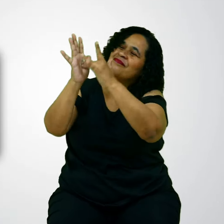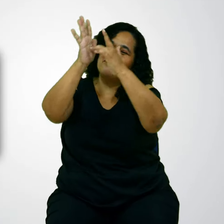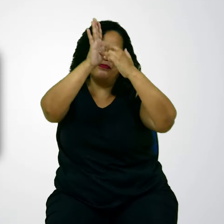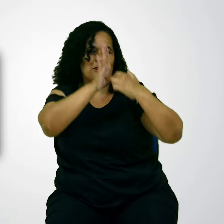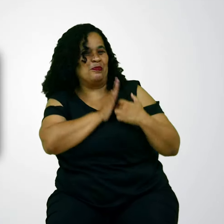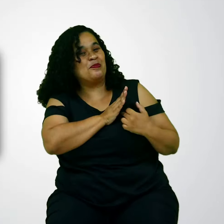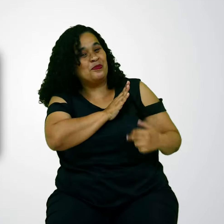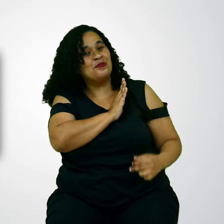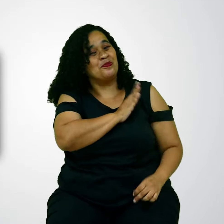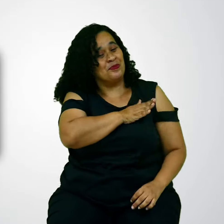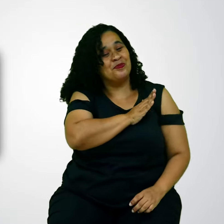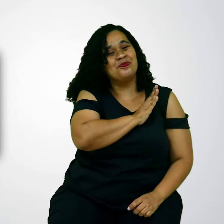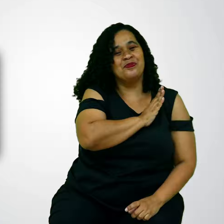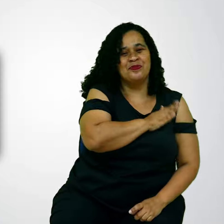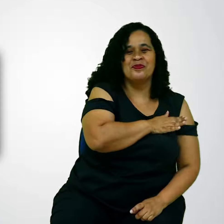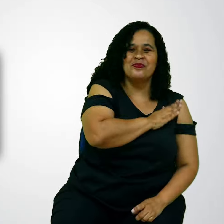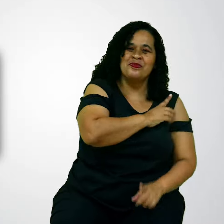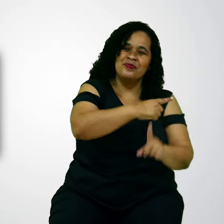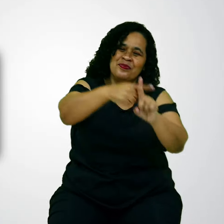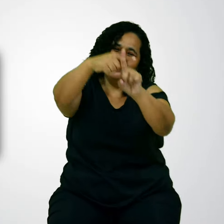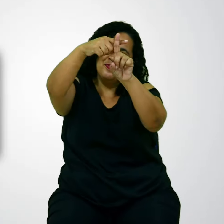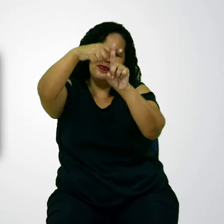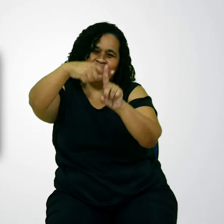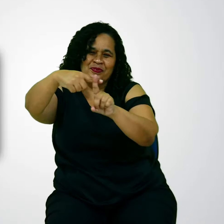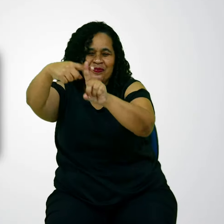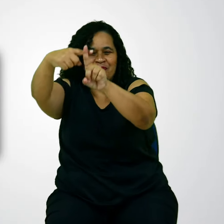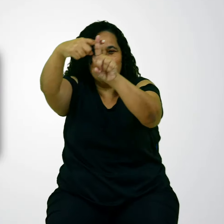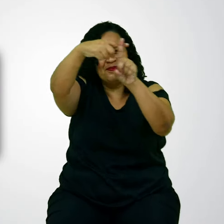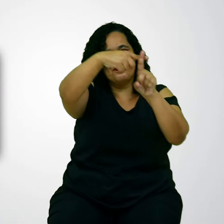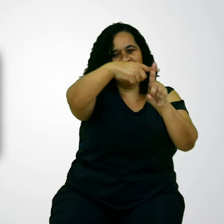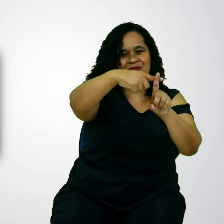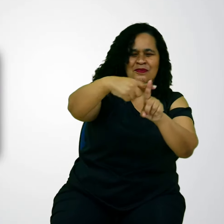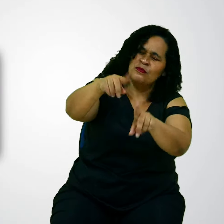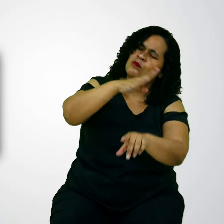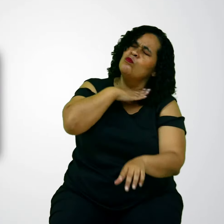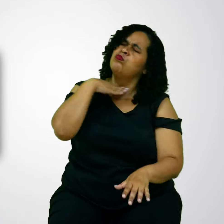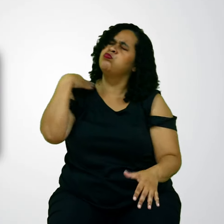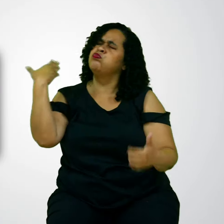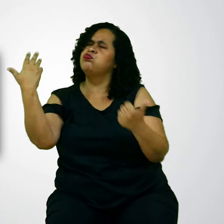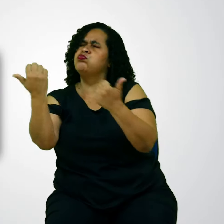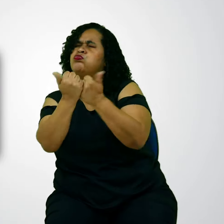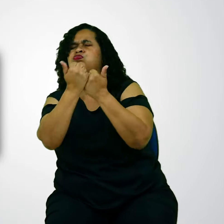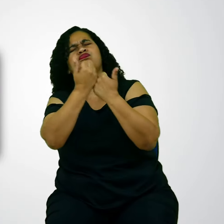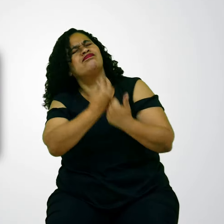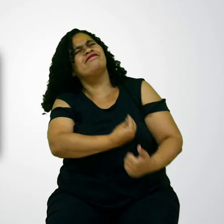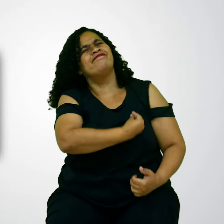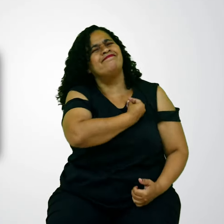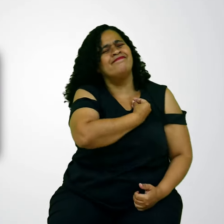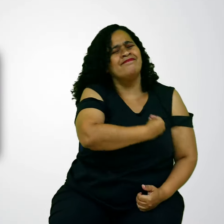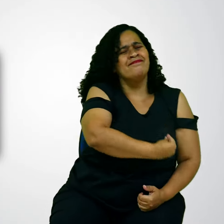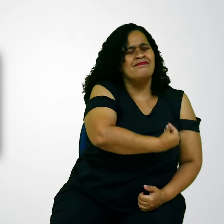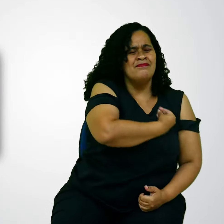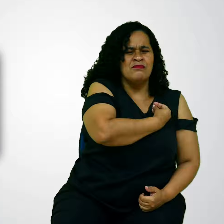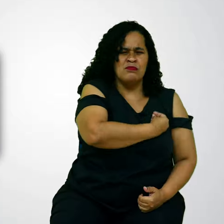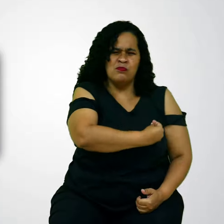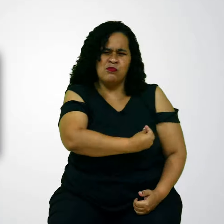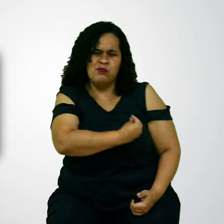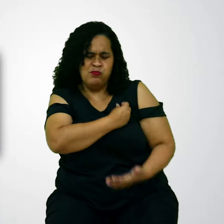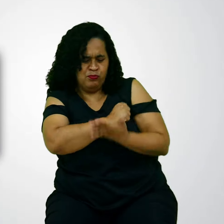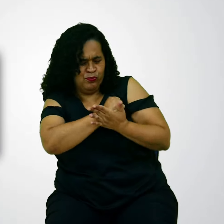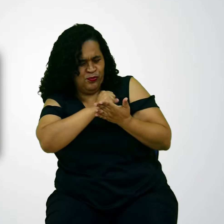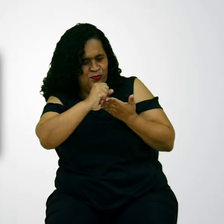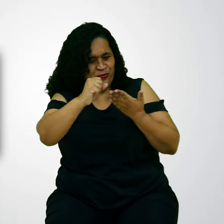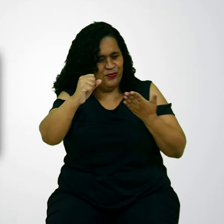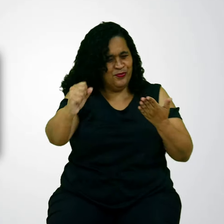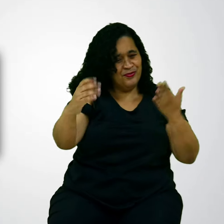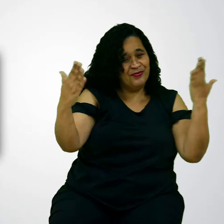deu. Lá na cruz morreu em meu lugar, minha dívida pagou,